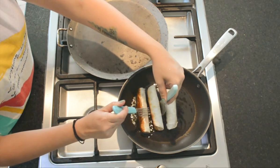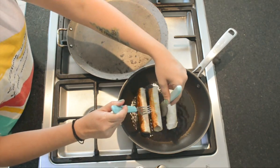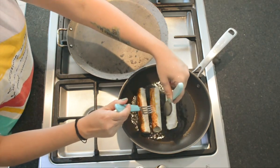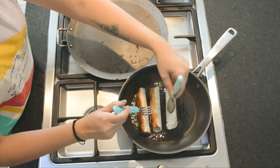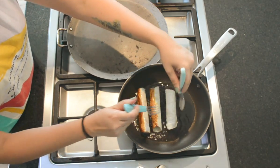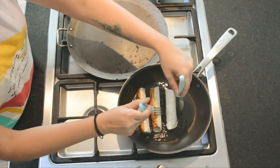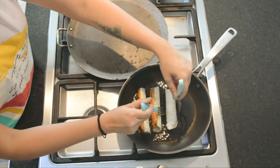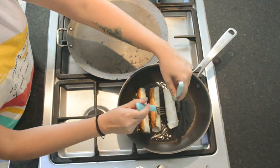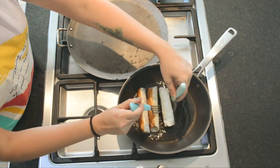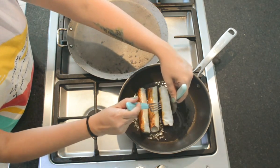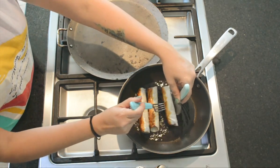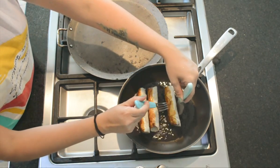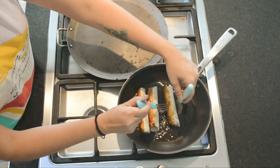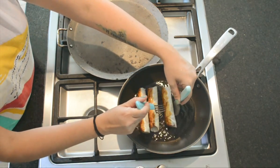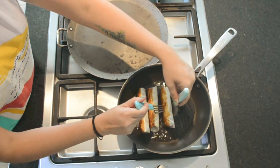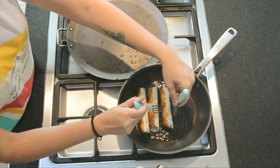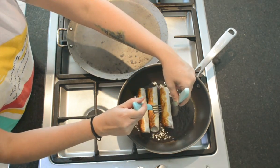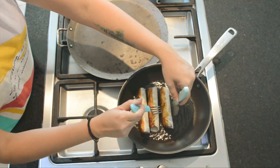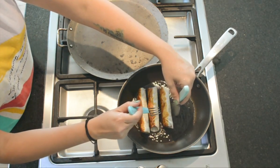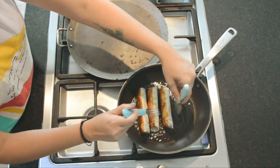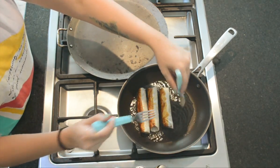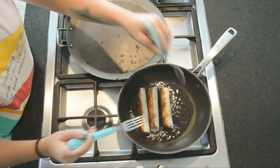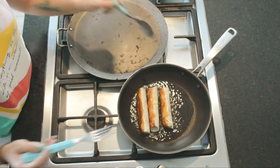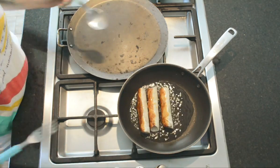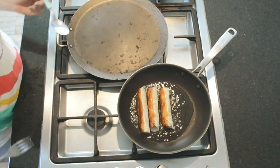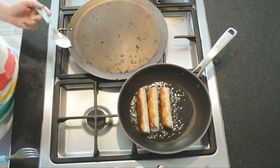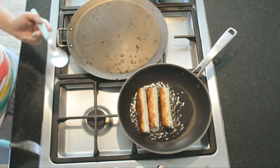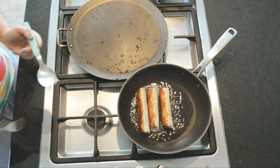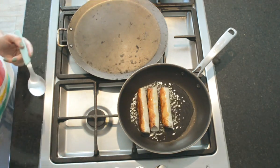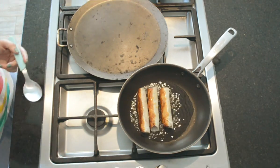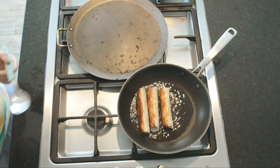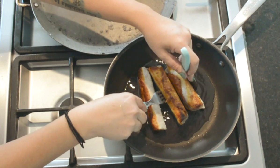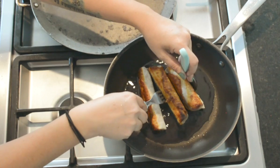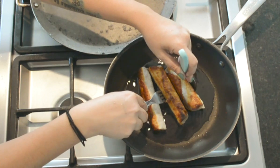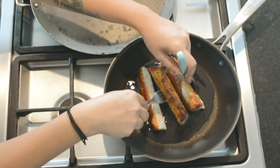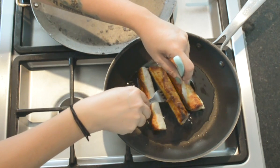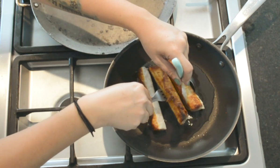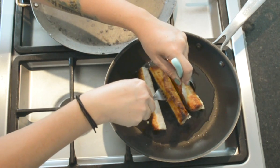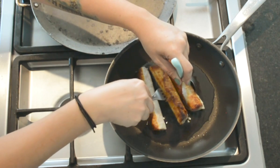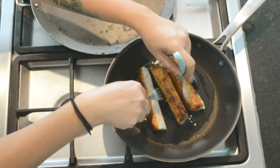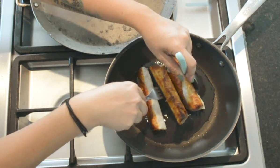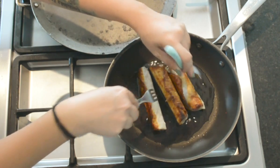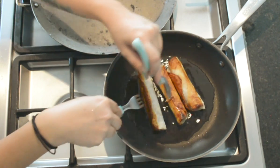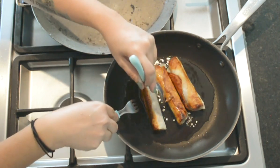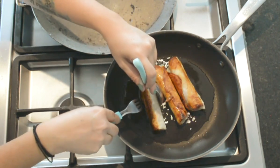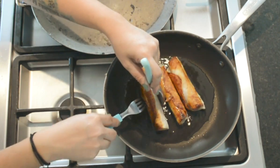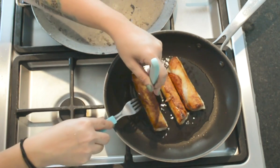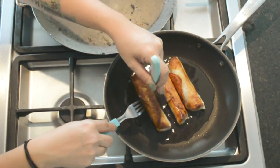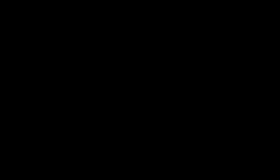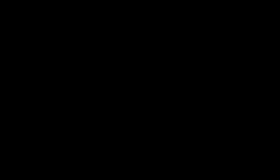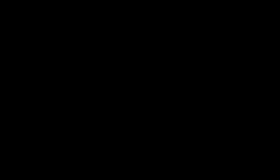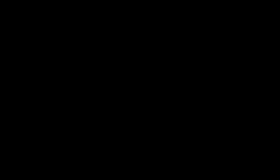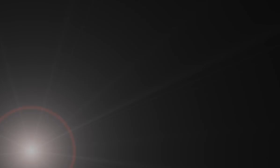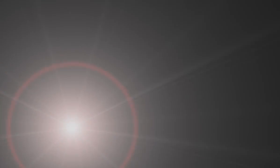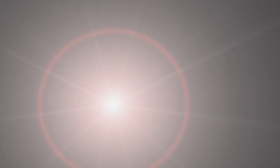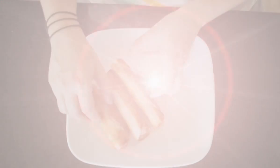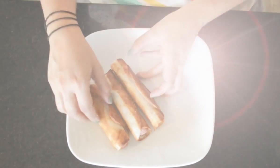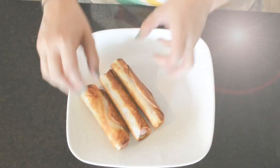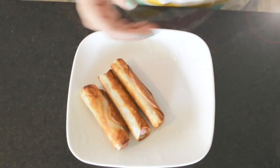voltear para que se doren de todos los lados y queden perfectos. Y ahora llegó el momento de